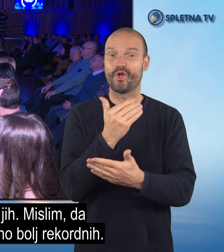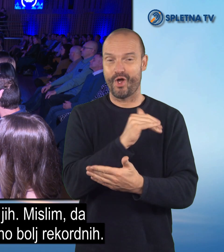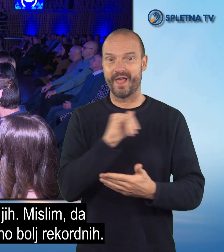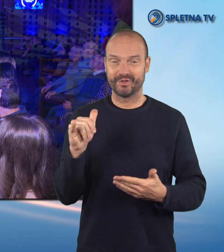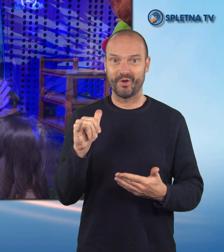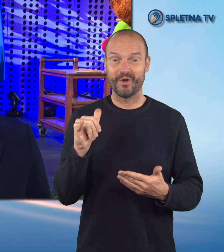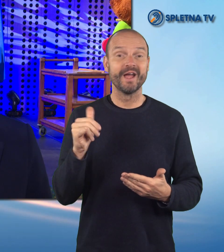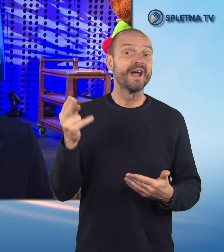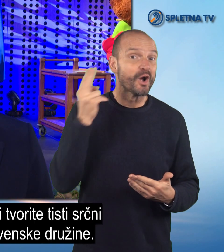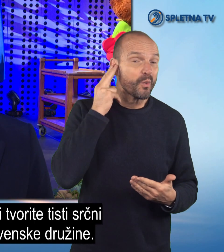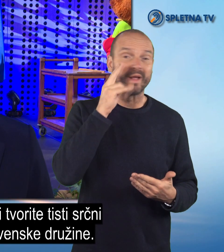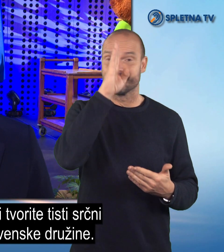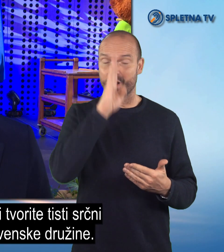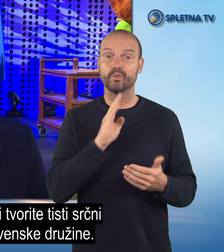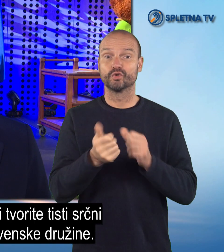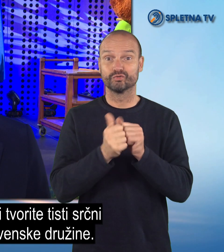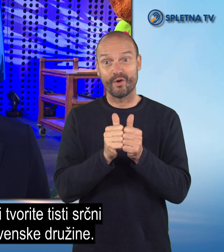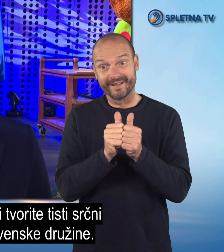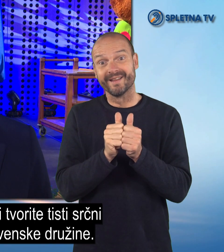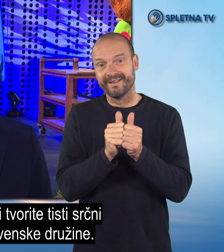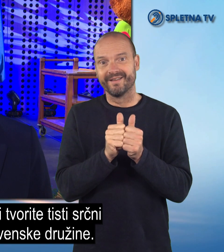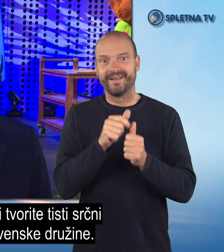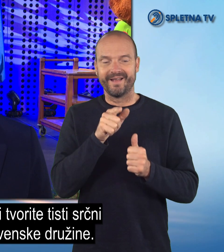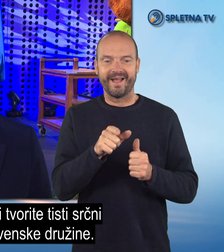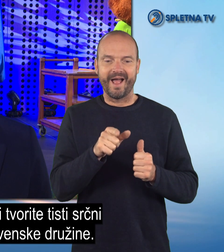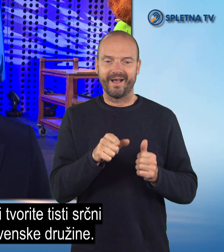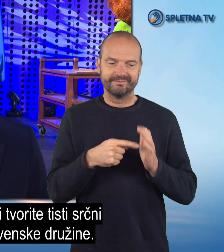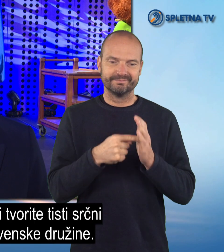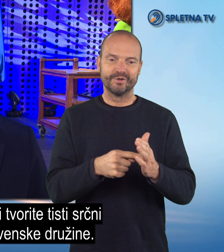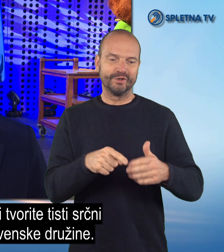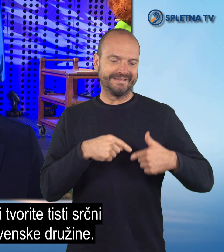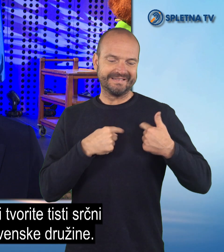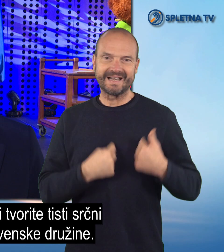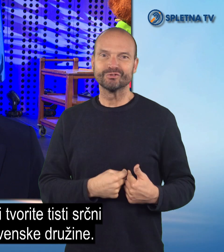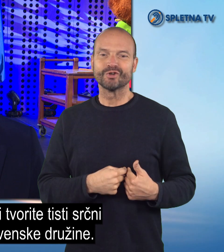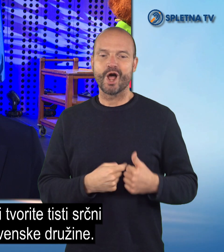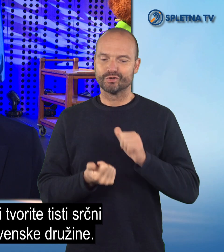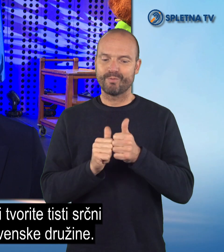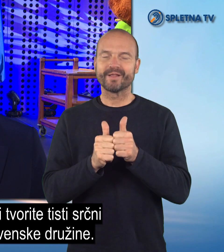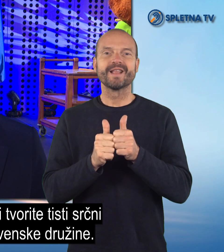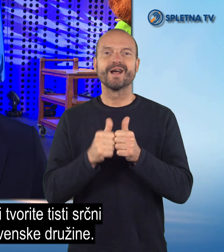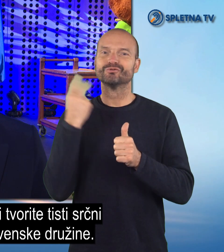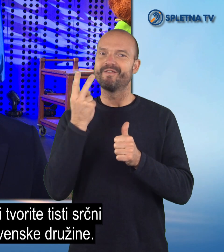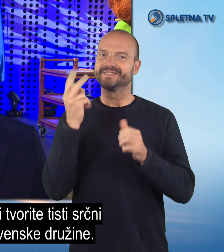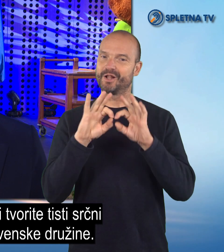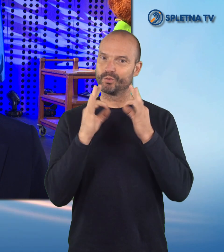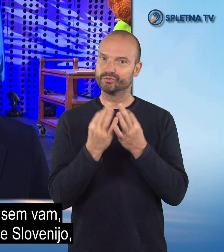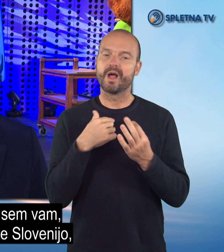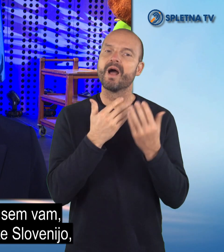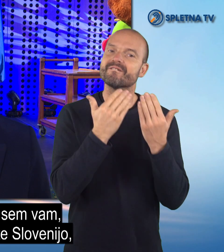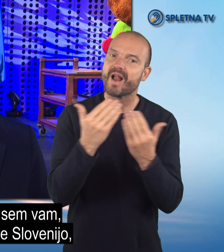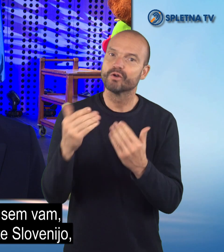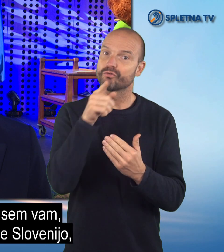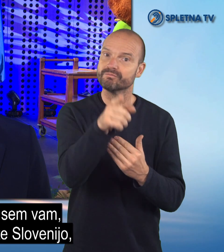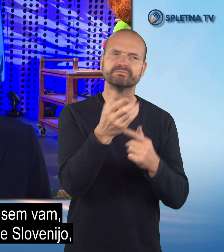rekordnih. Gluhi in naglušni športniki tvorite tisti del srčne športne slovenske družine. Hvaležna